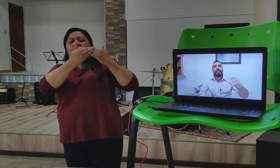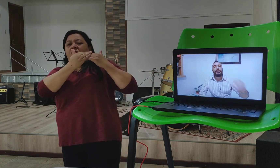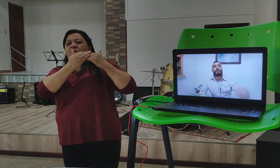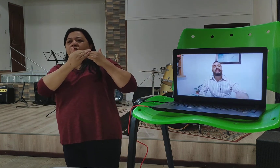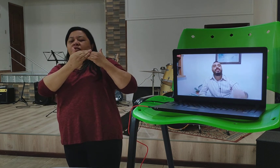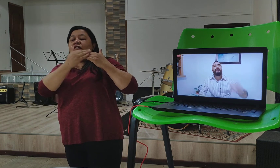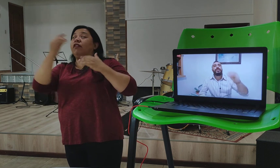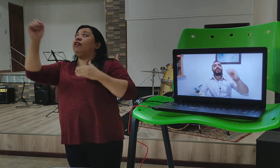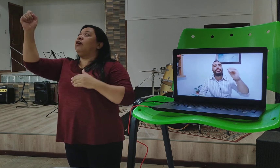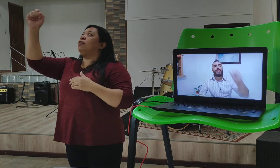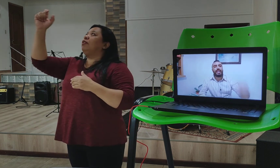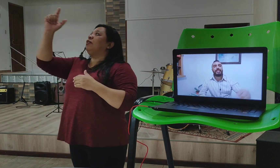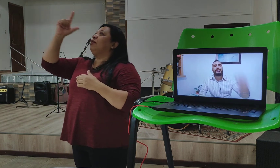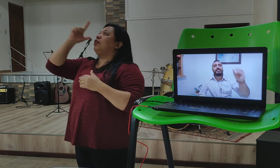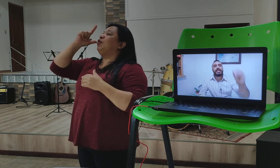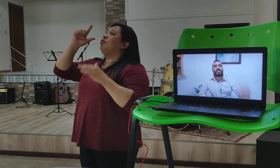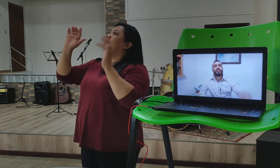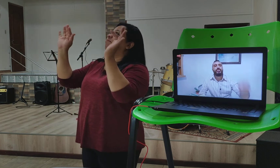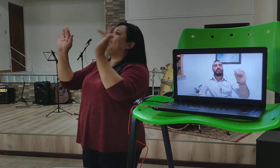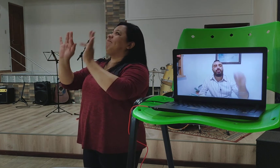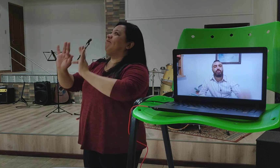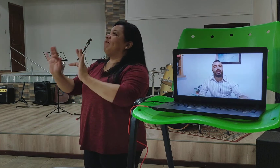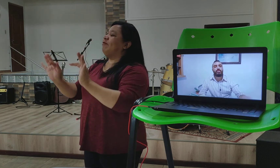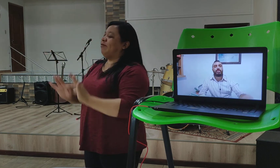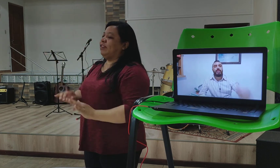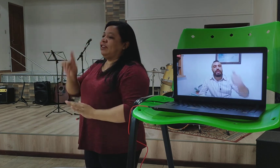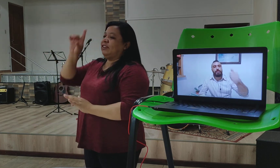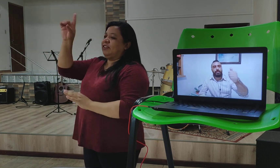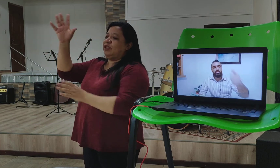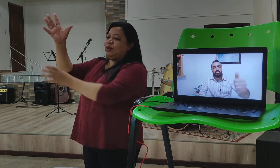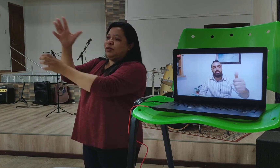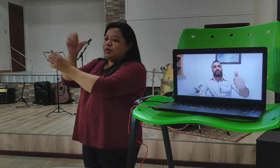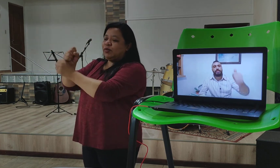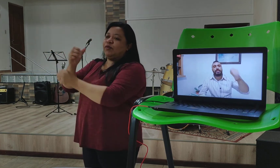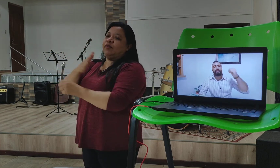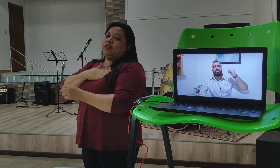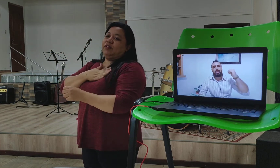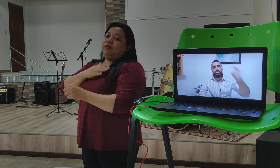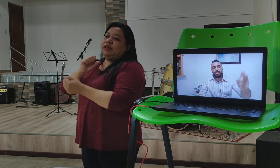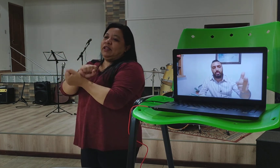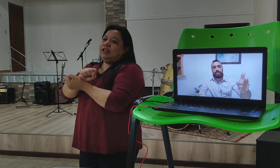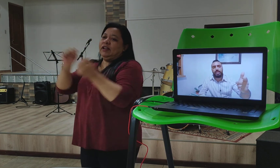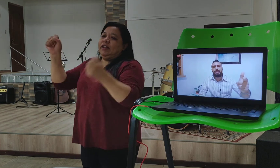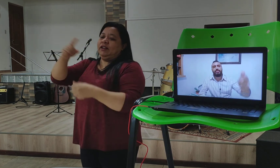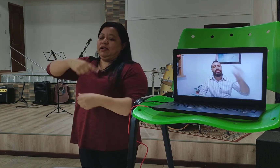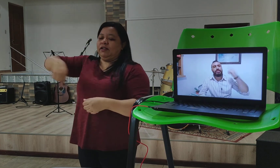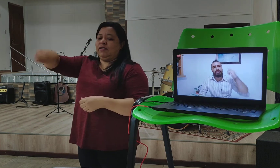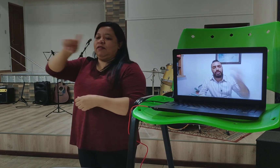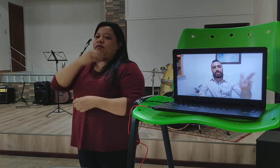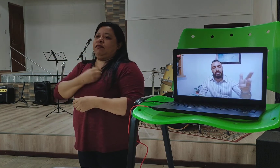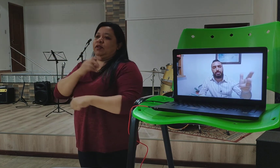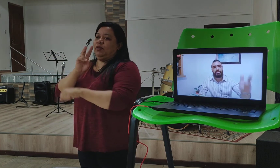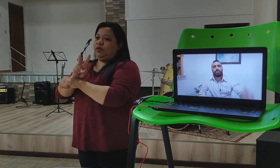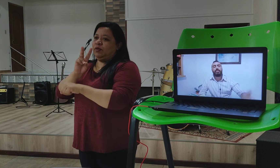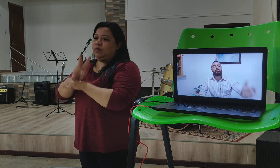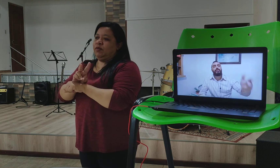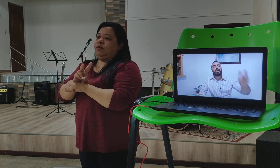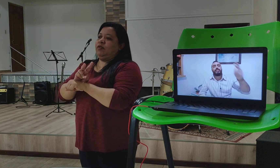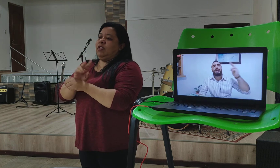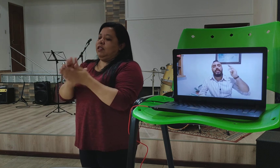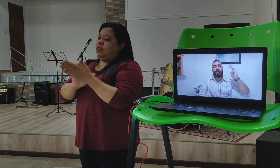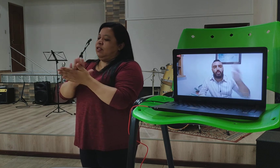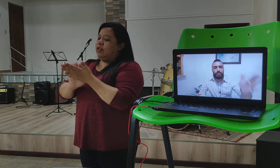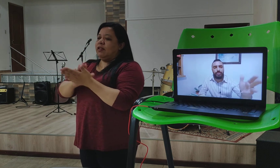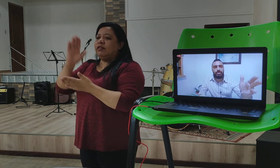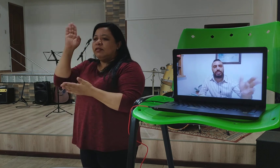força, mas eu fico feliz e satisfeito no Deus que produz o livramento, no Deus que cuida da minha vida, no Deus que me